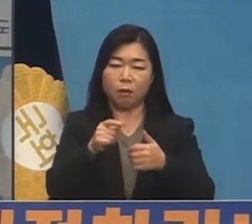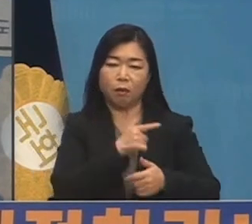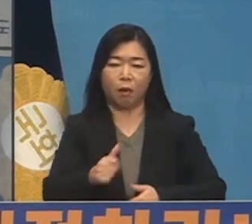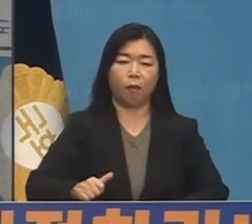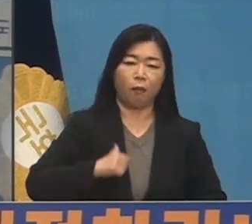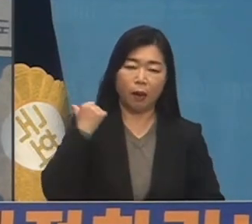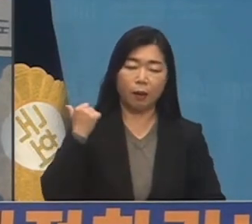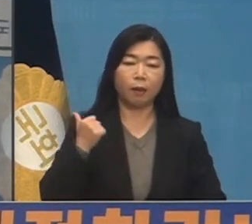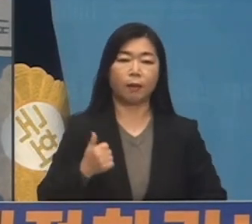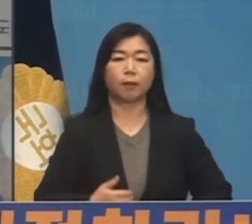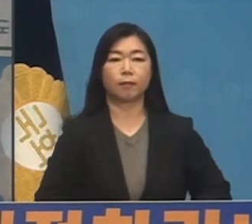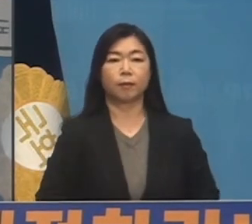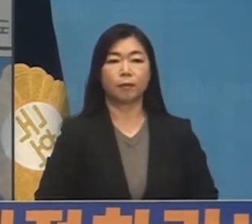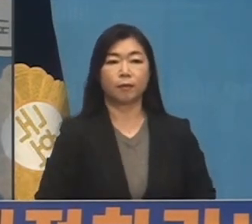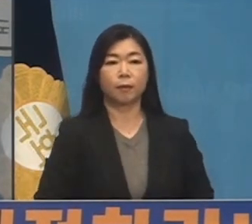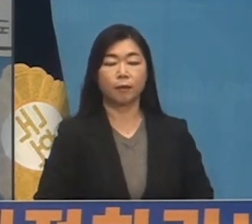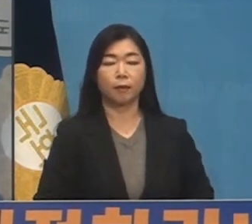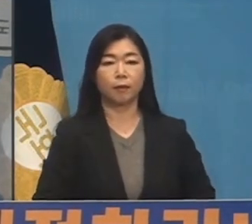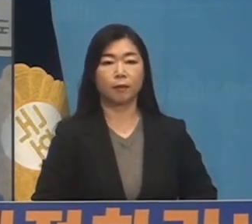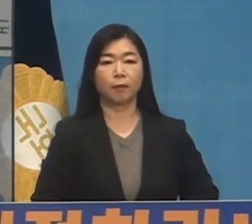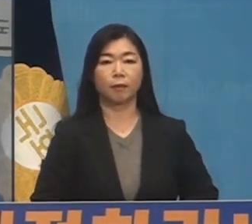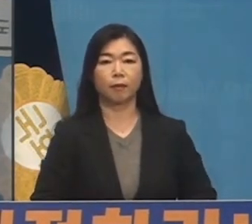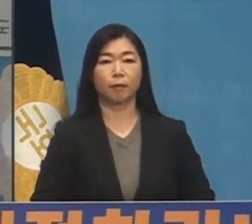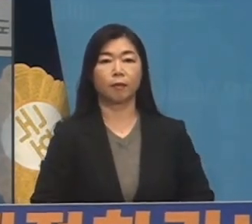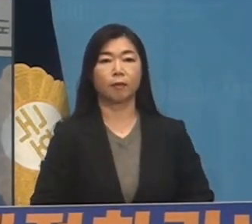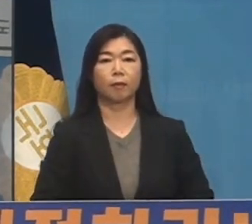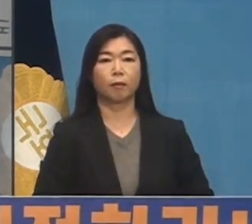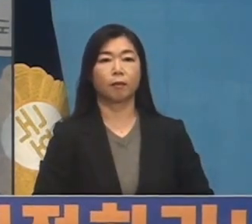더 분노하지 않을 수 없다.